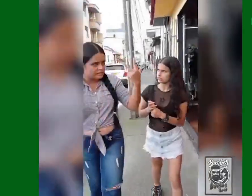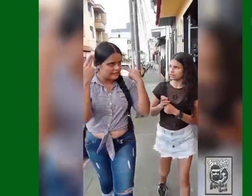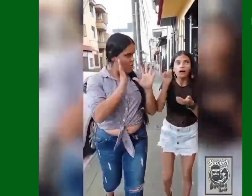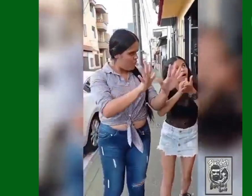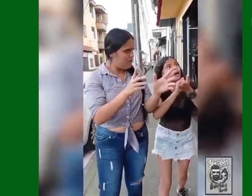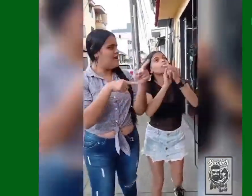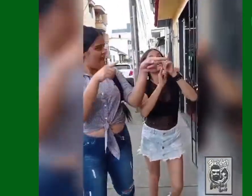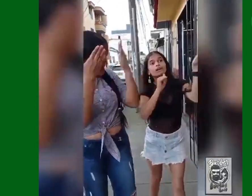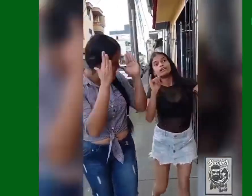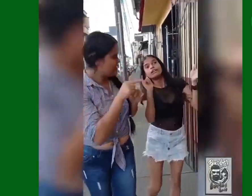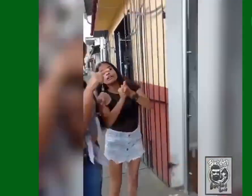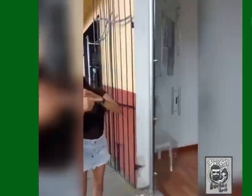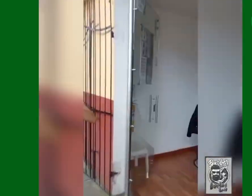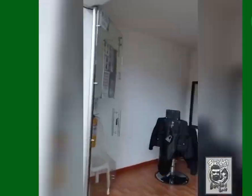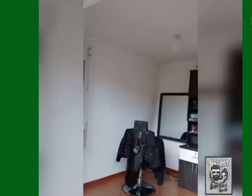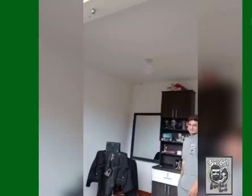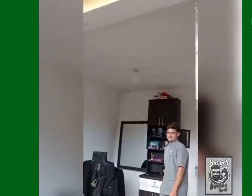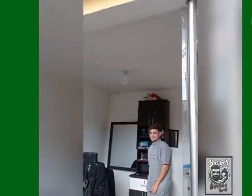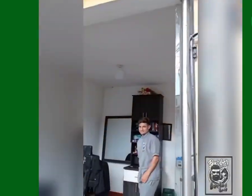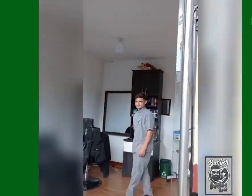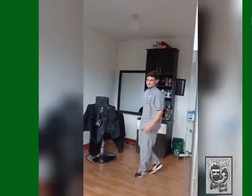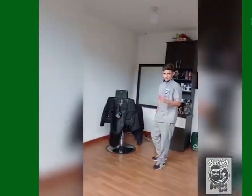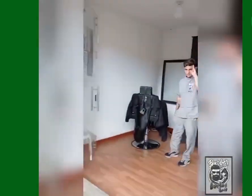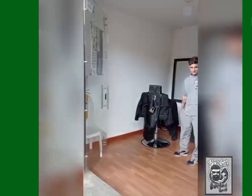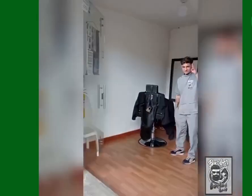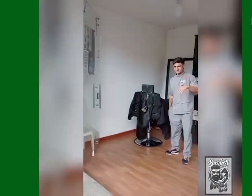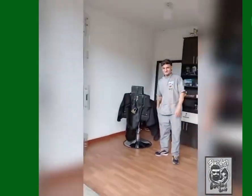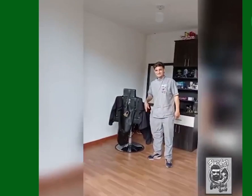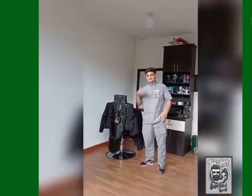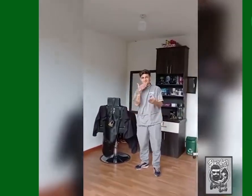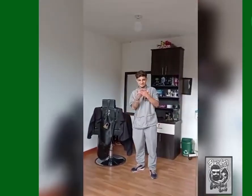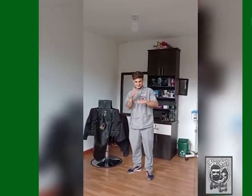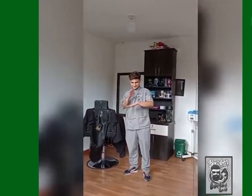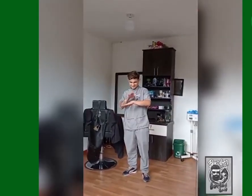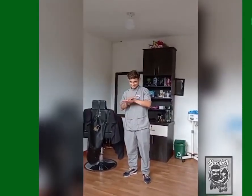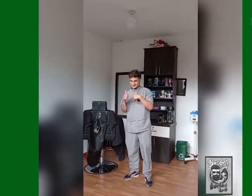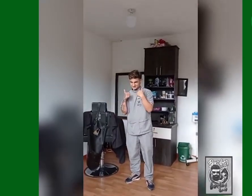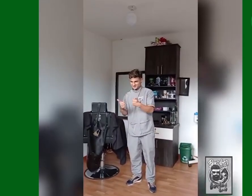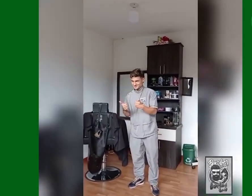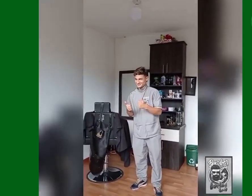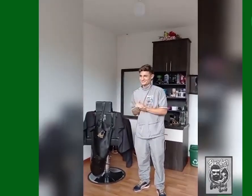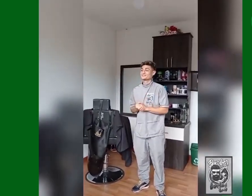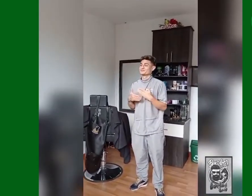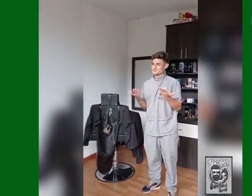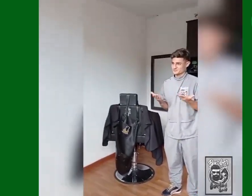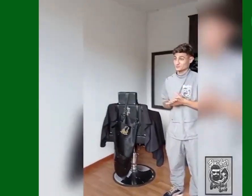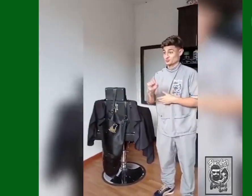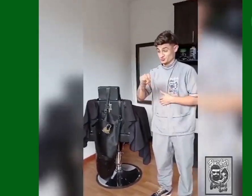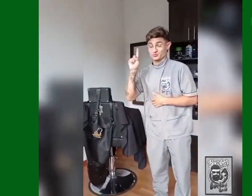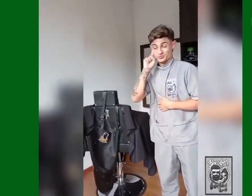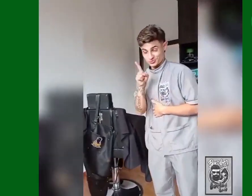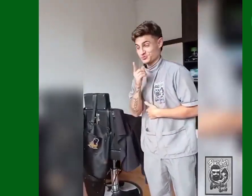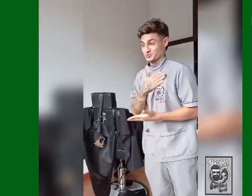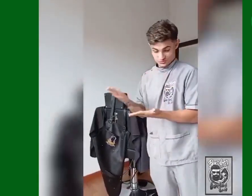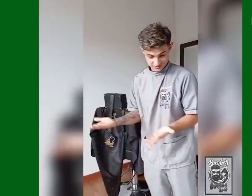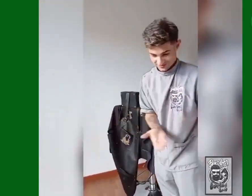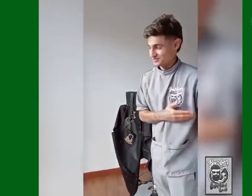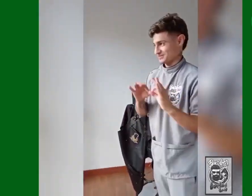Mira, esta es la peluquería. Muy buenas tardes. Sí, yo soy una persona sorda.